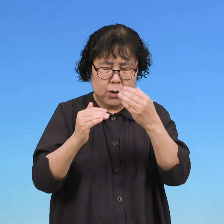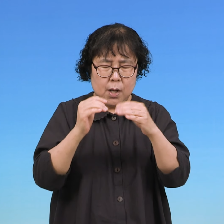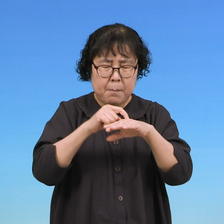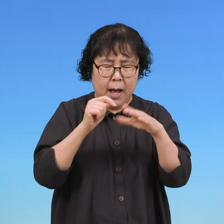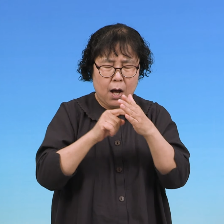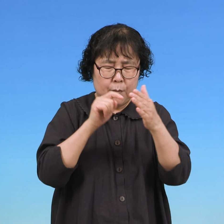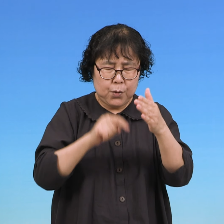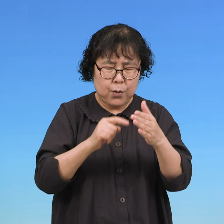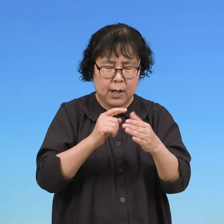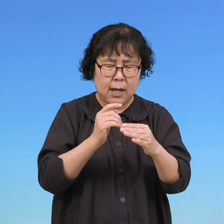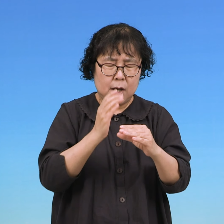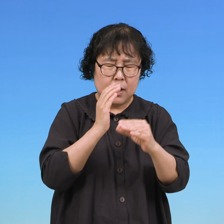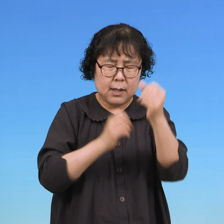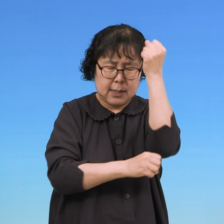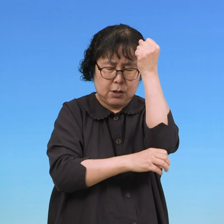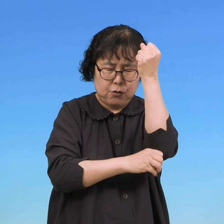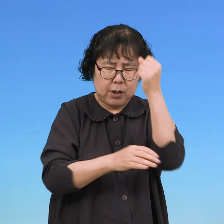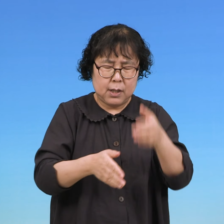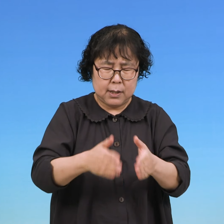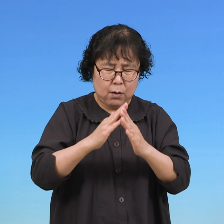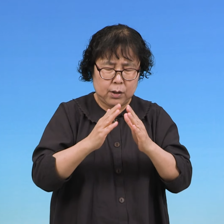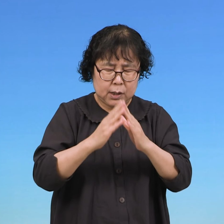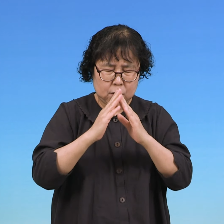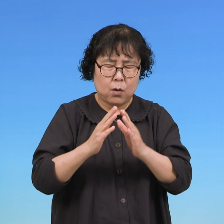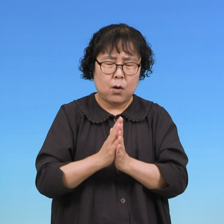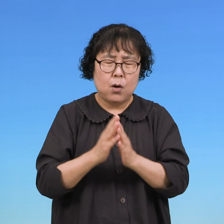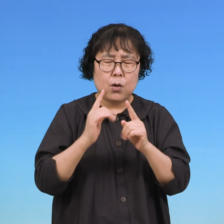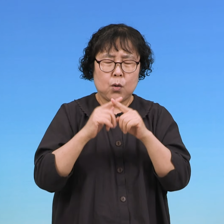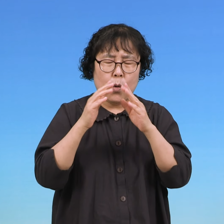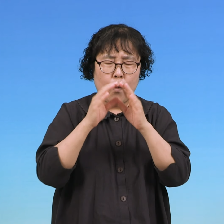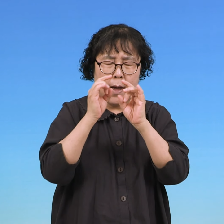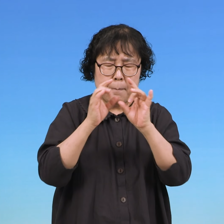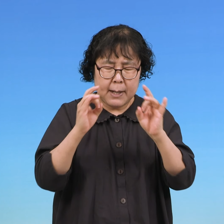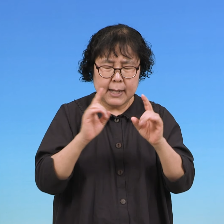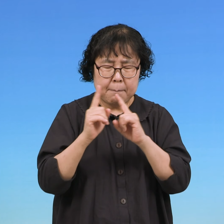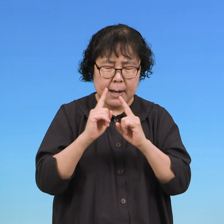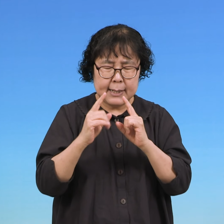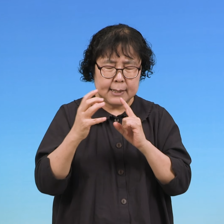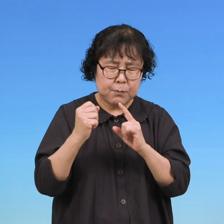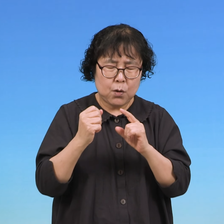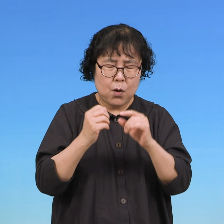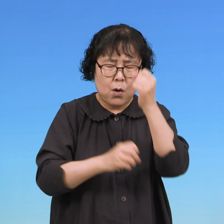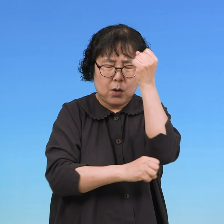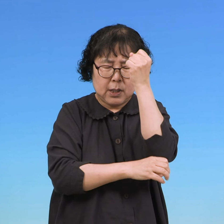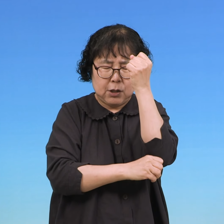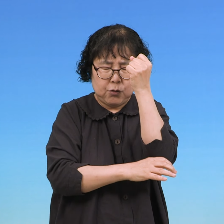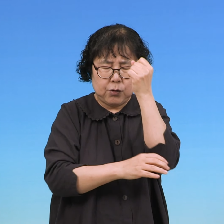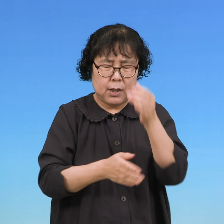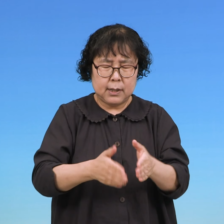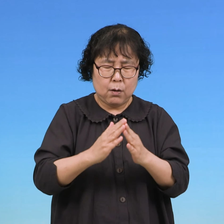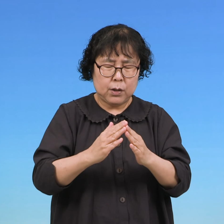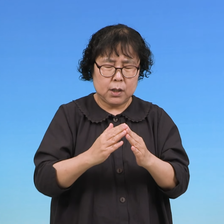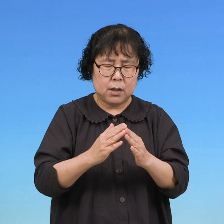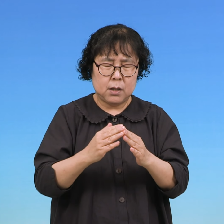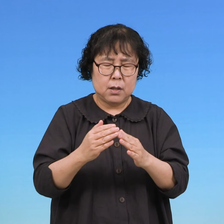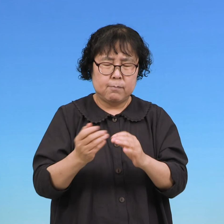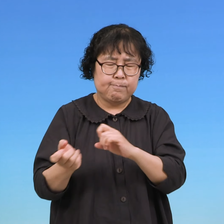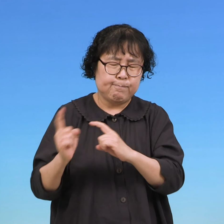아버지 기준이 세워지고 그 가정의 기준이 세워지고 교회 교회들마다 말씀으로 기준이 세워지는